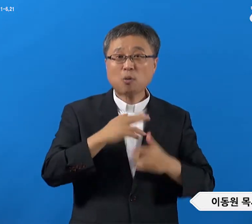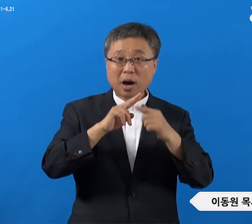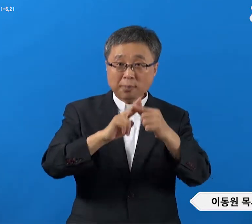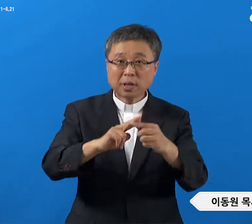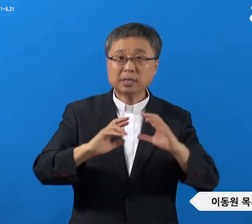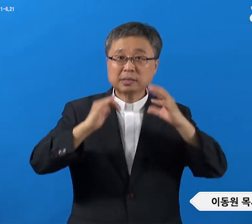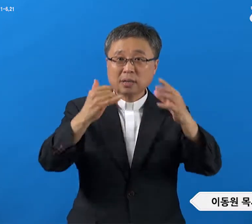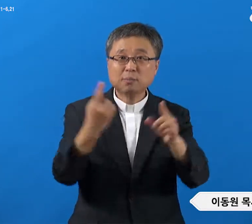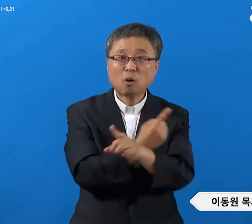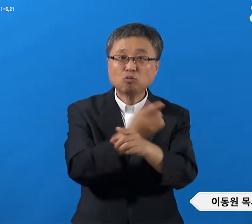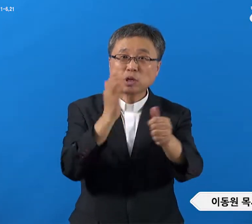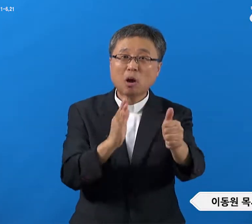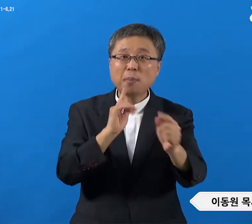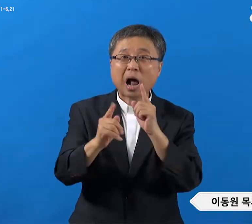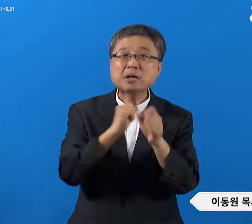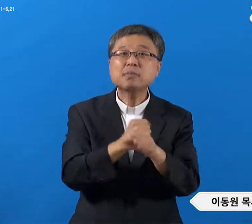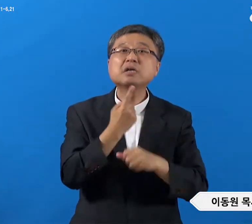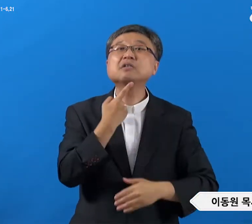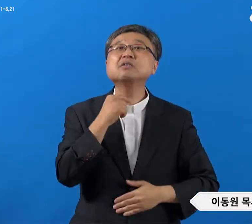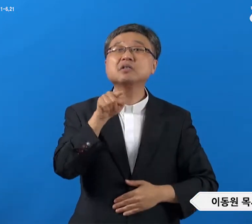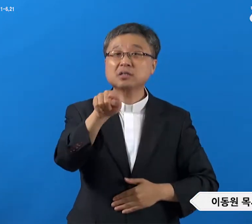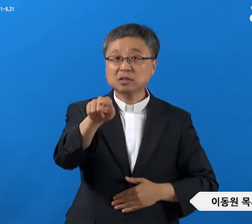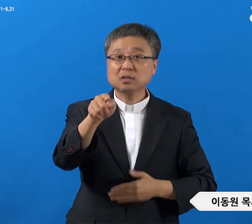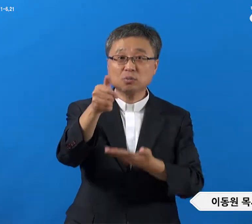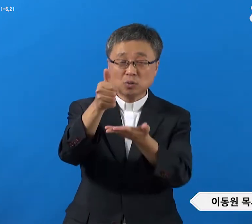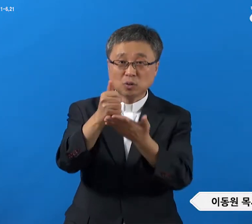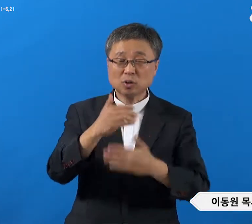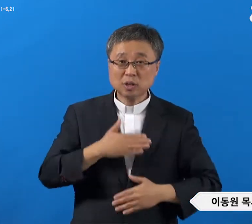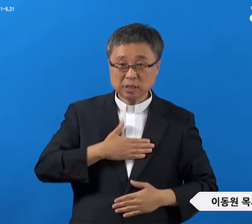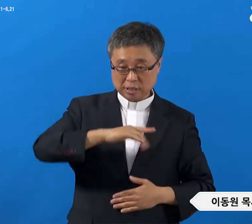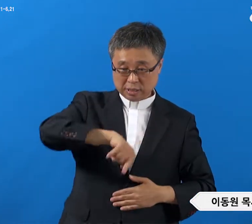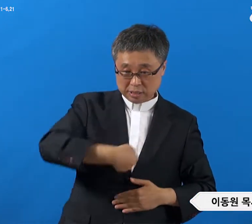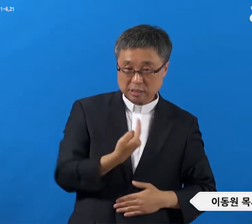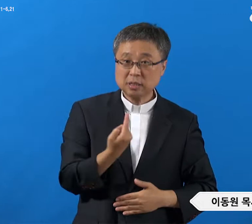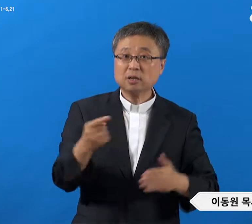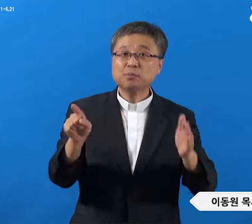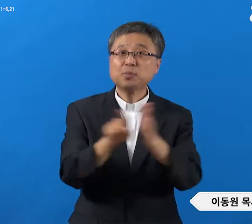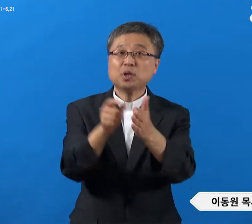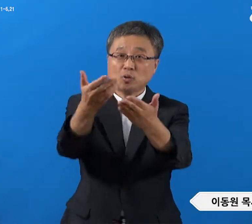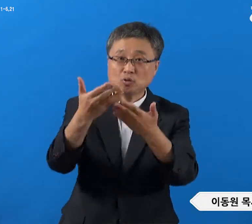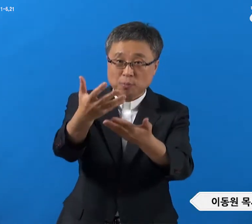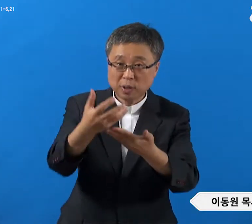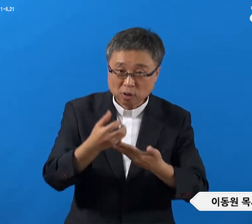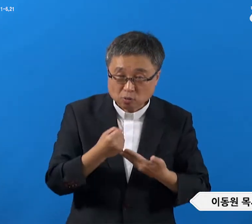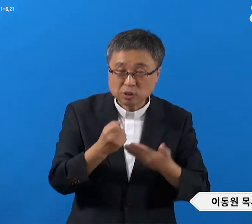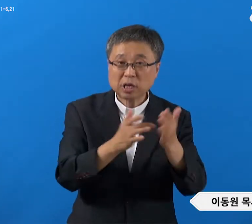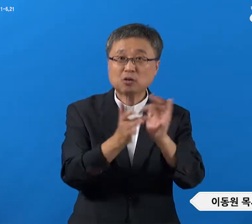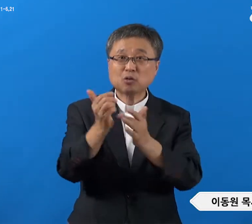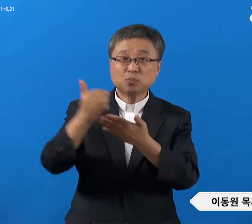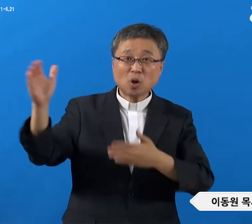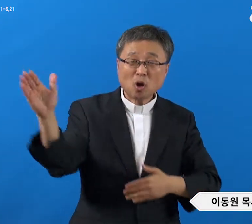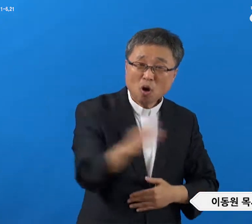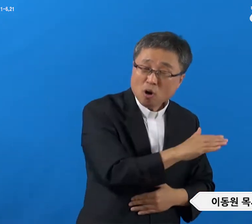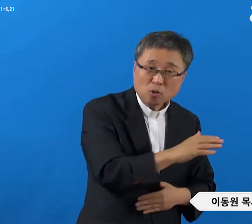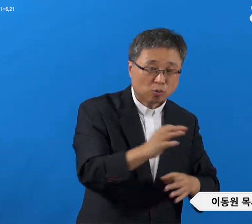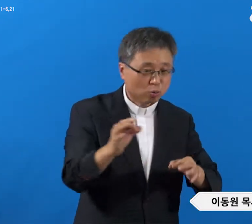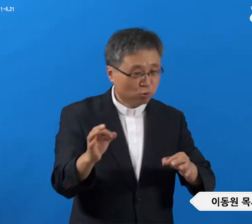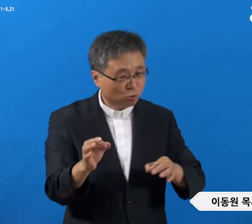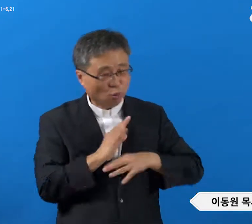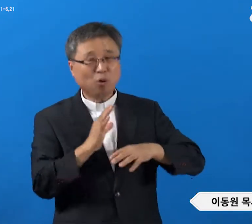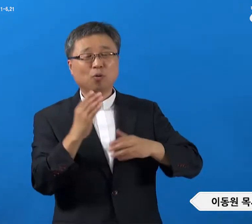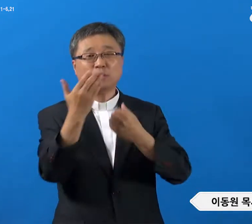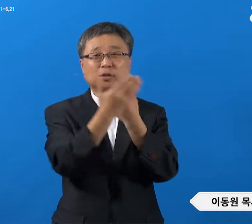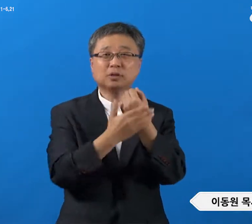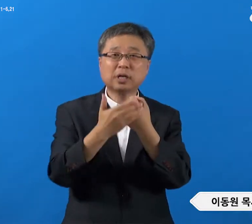바꾸자고 말씀하시는 그분. 그때 자신을 받아준 예수님에게서 이 마태는 파격적인 은혜를